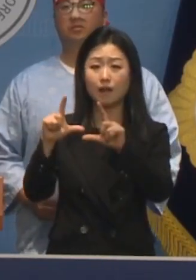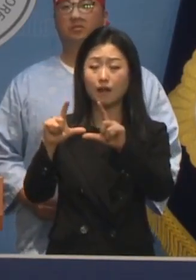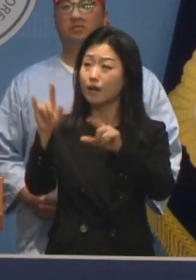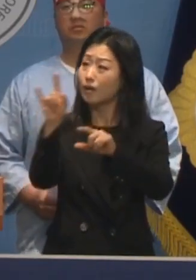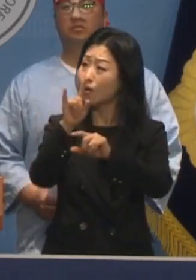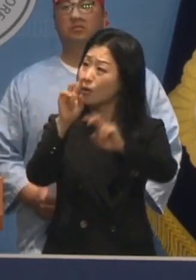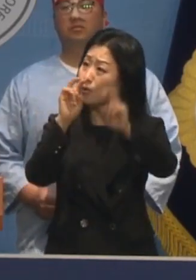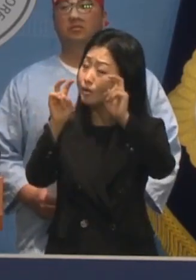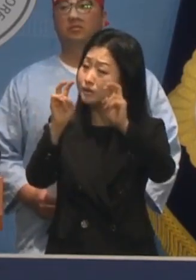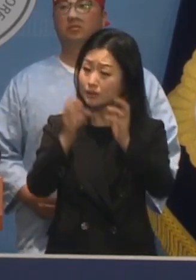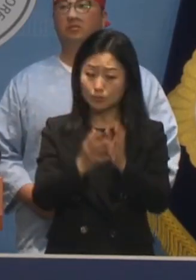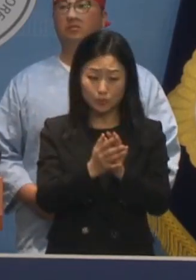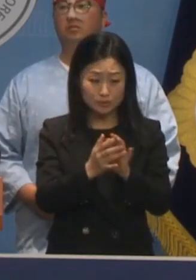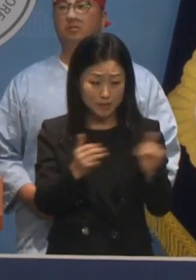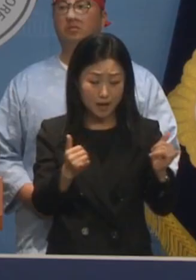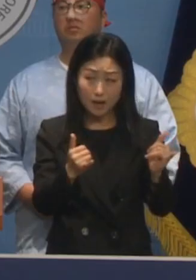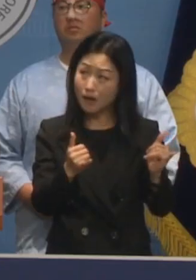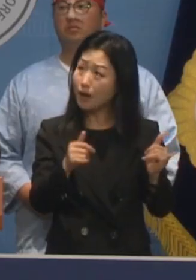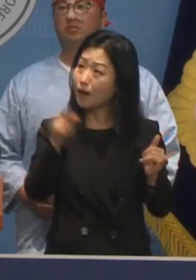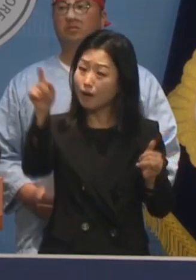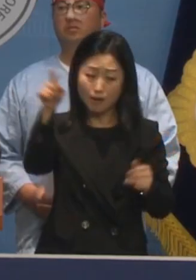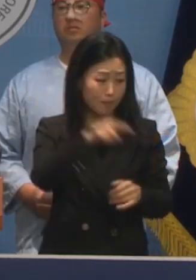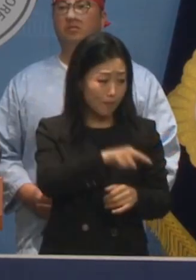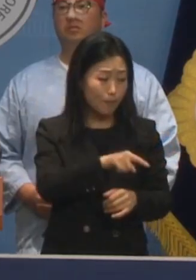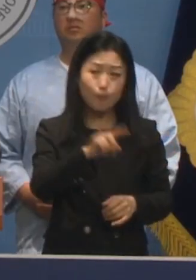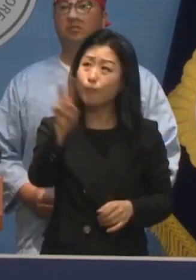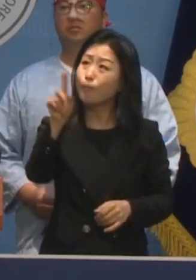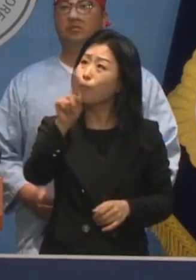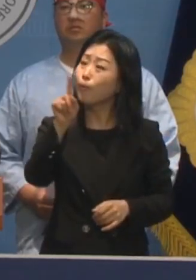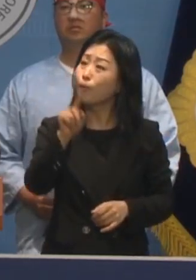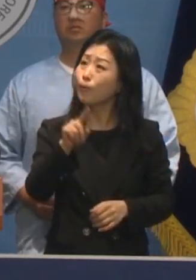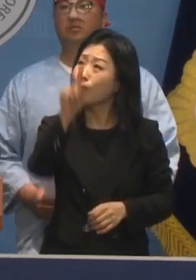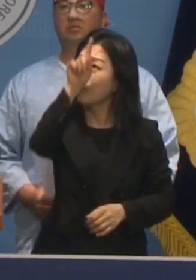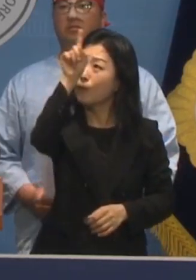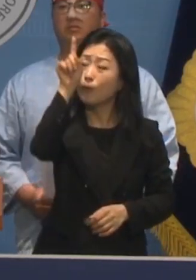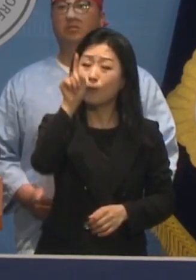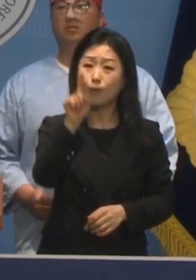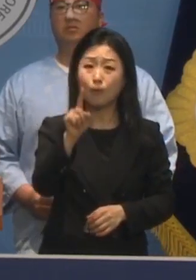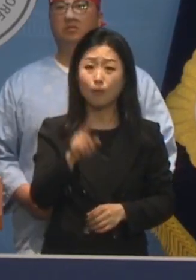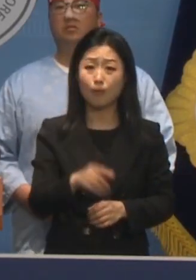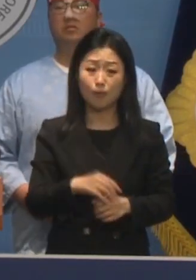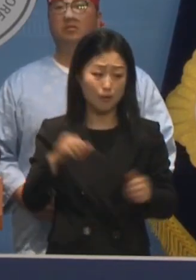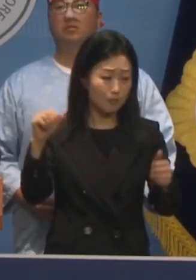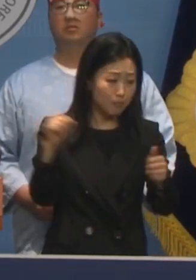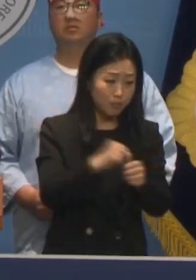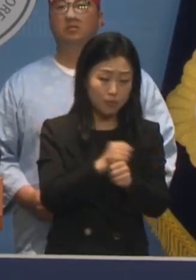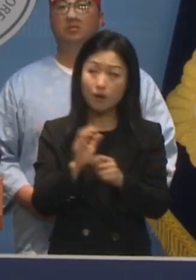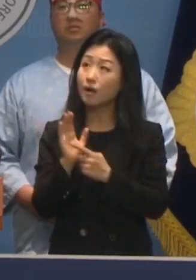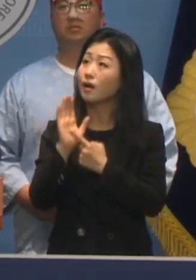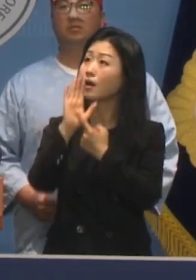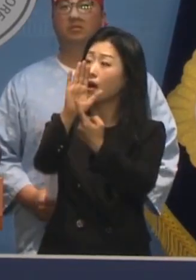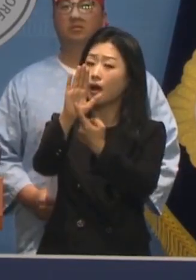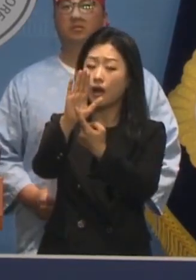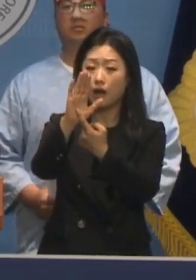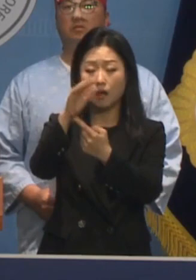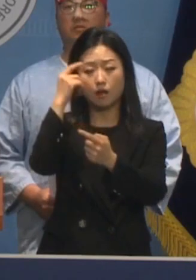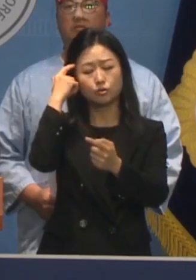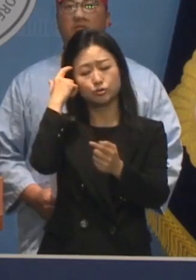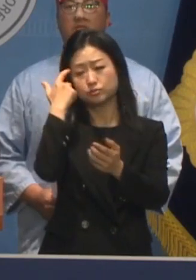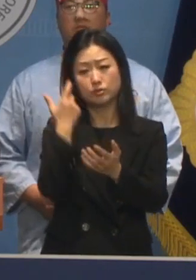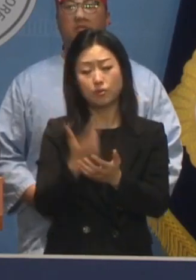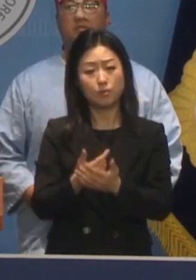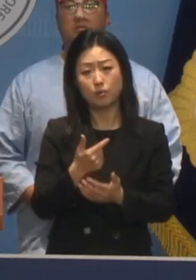기업이 노동자들을 대하는 태도가 이렇게 만천하에 이렇게 버젓이 이런 폭력으로 행해지는 것에